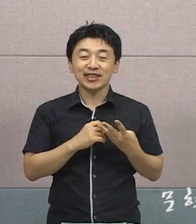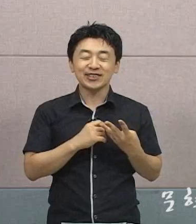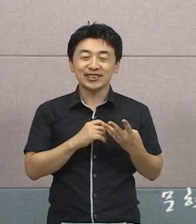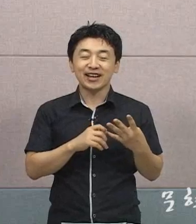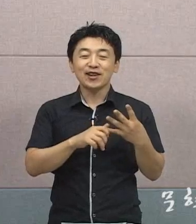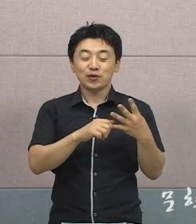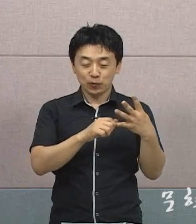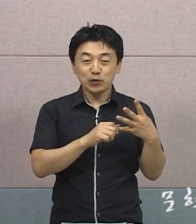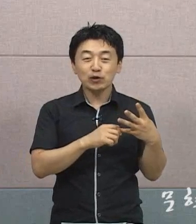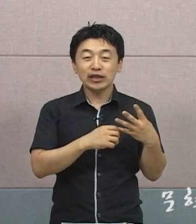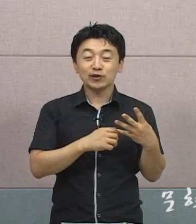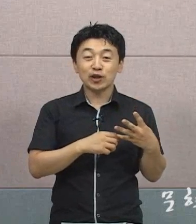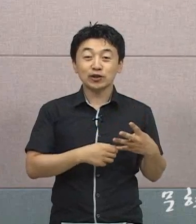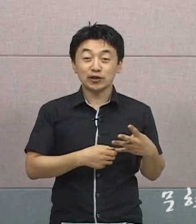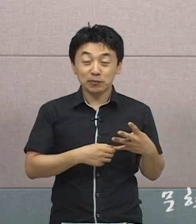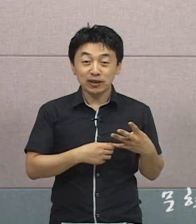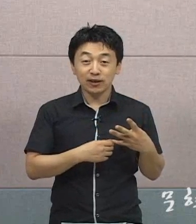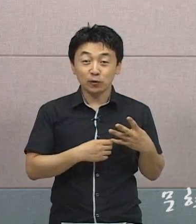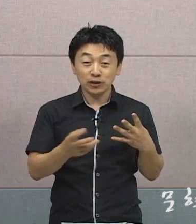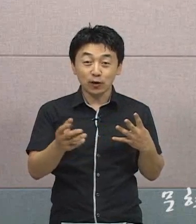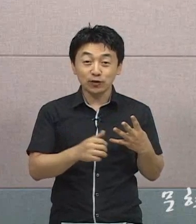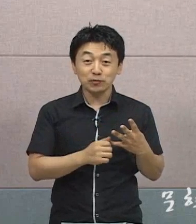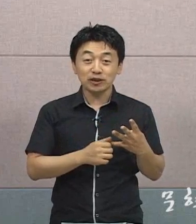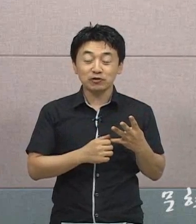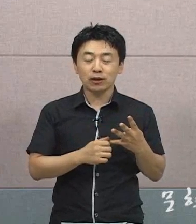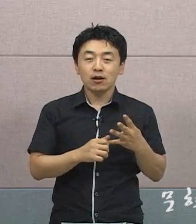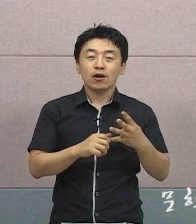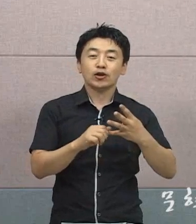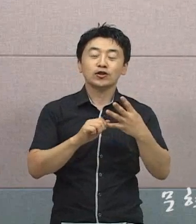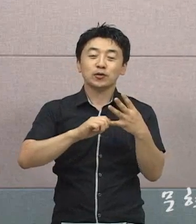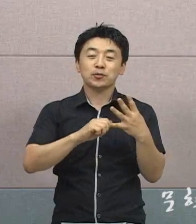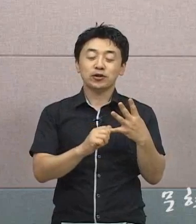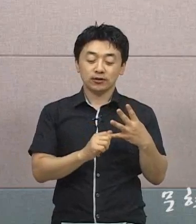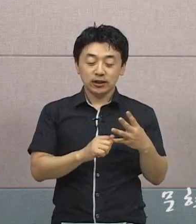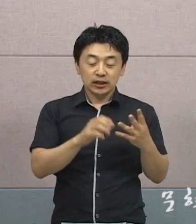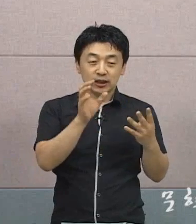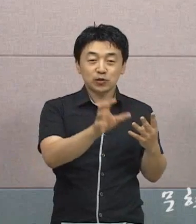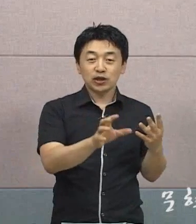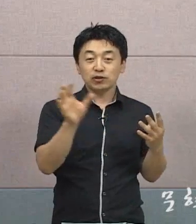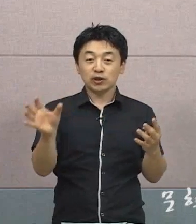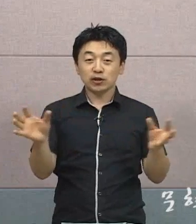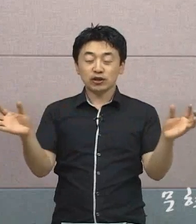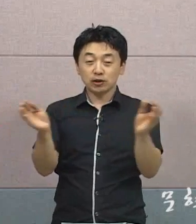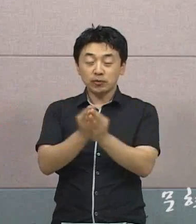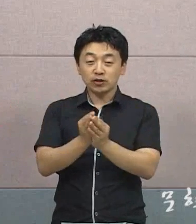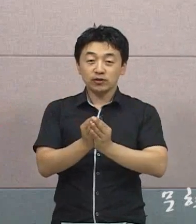단어들이 있다. 왜 외우지 않아도 됩니까? 혹시 나오는 거 아닙니까? 나중에. 이거는 뭐냐면요. 기초 단어와 기초 단어가 합쳐졌을